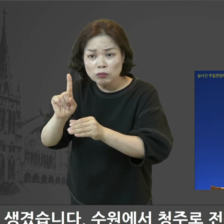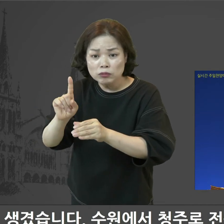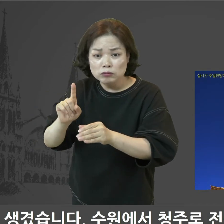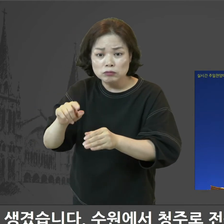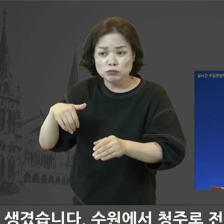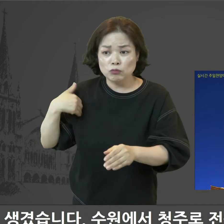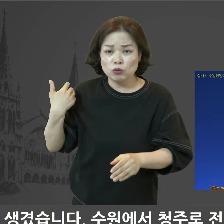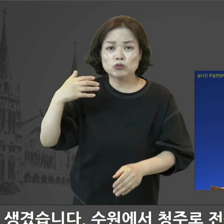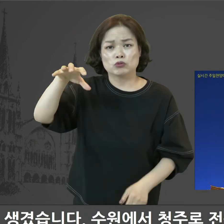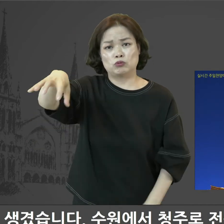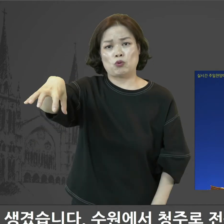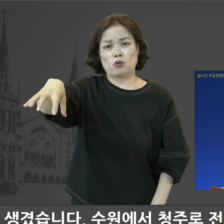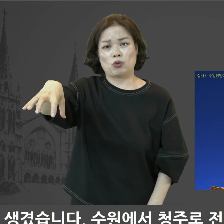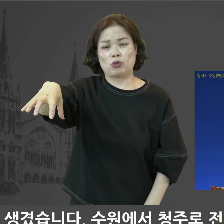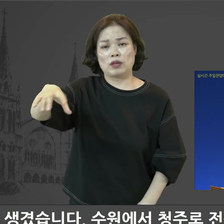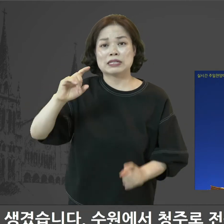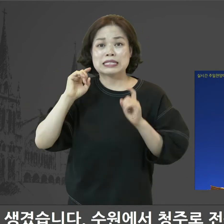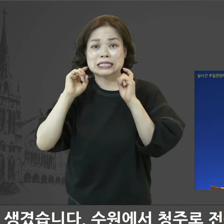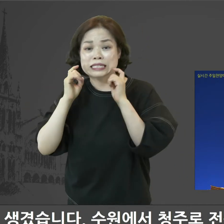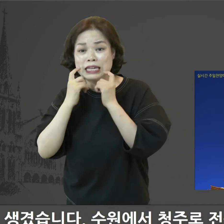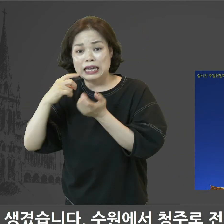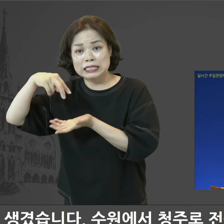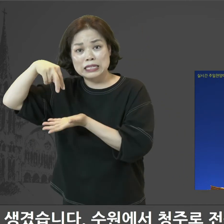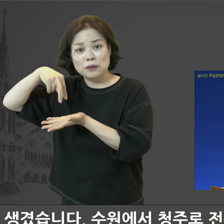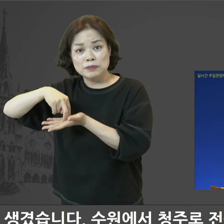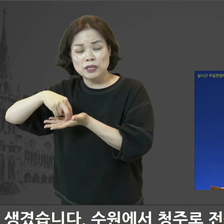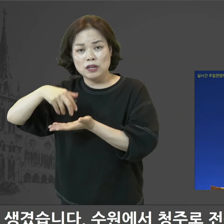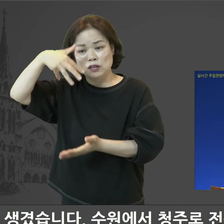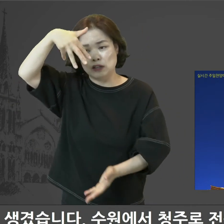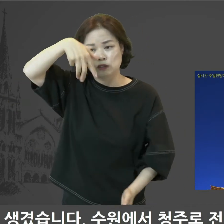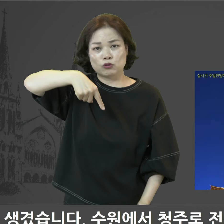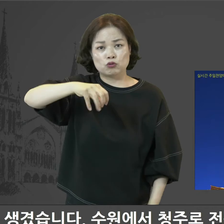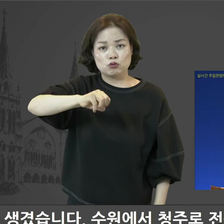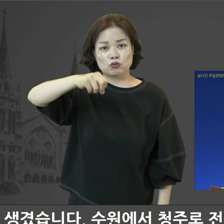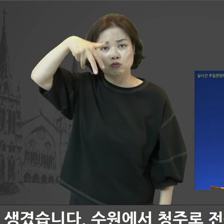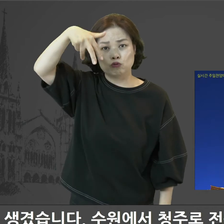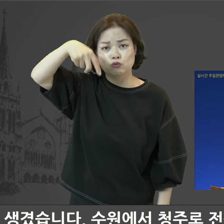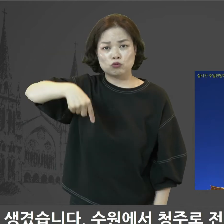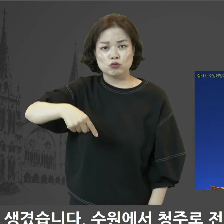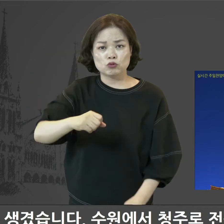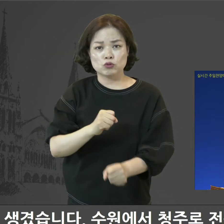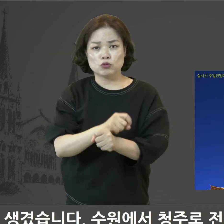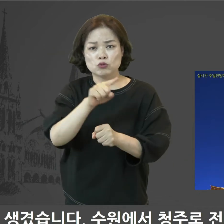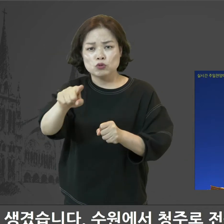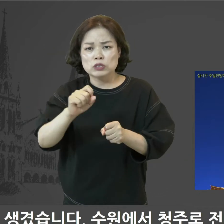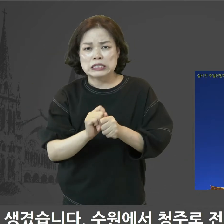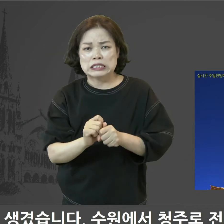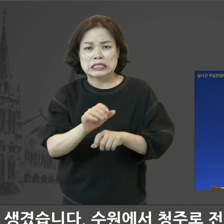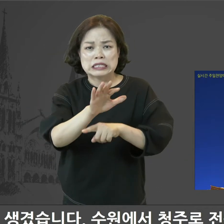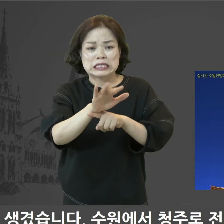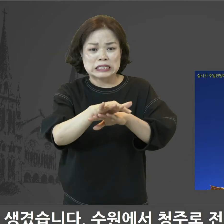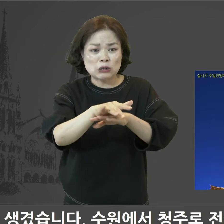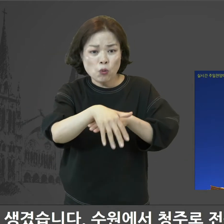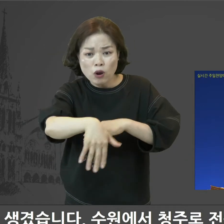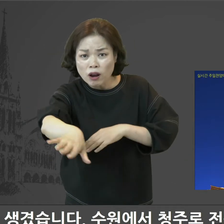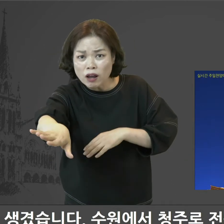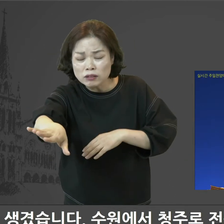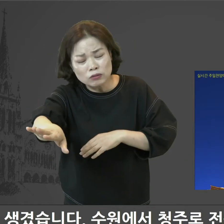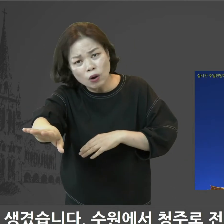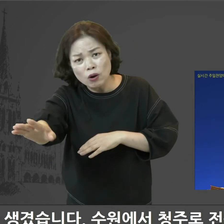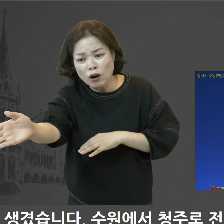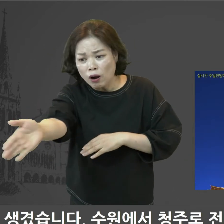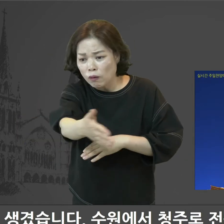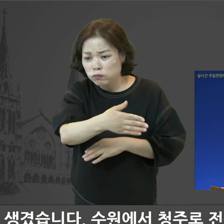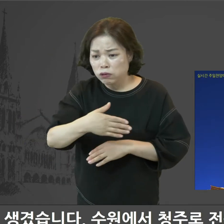연고도 없는 저 개인적인 입장에서 그 충주는 시골이었습니다. 그곳에서 충주라는 곳에서